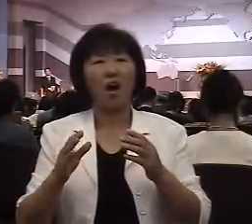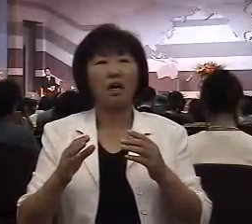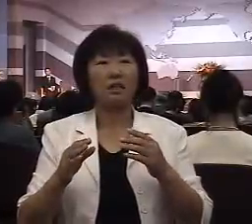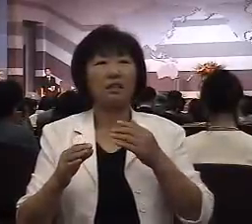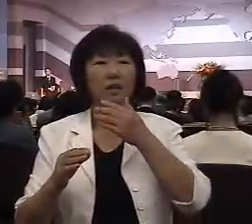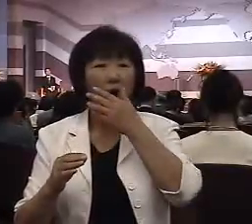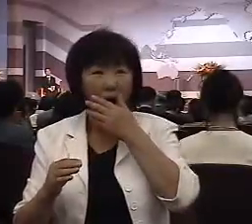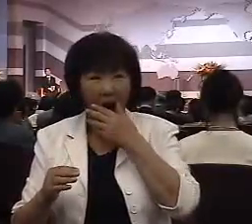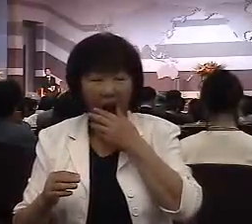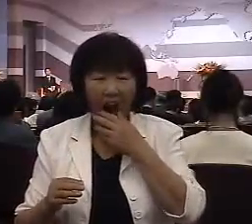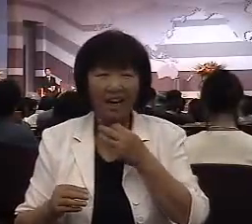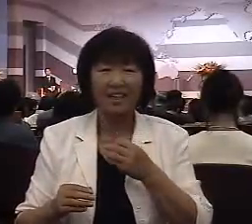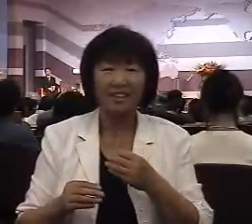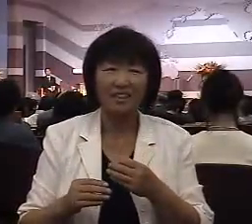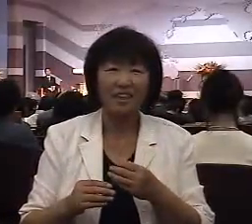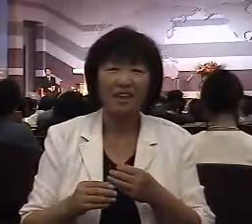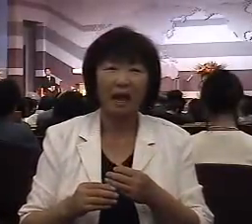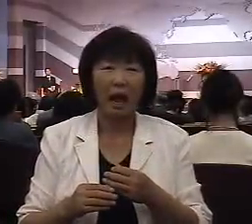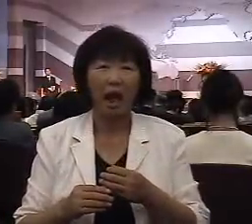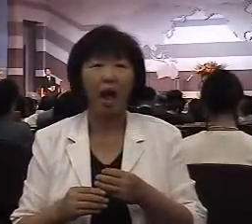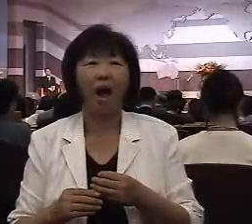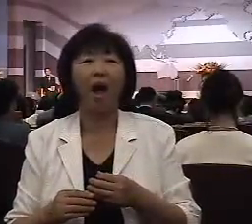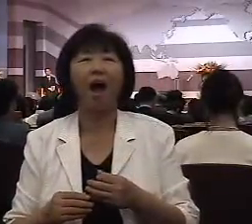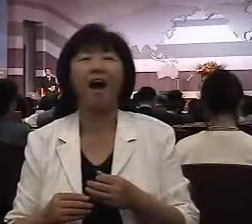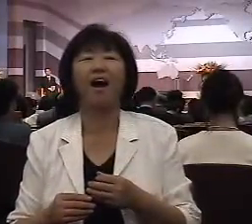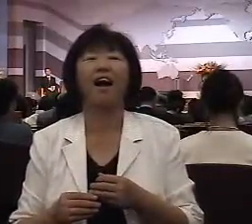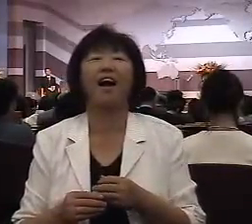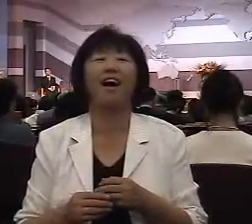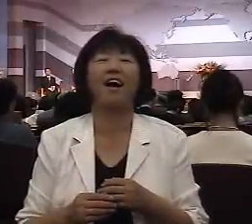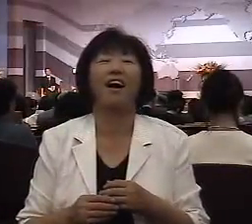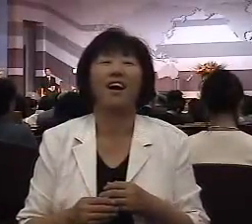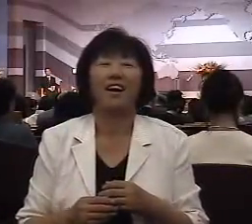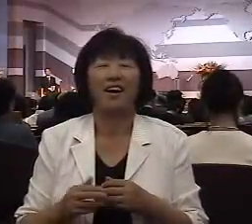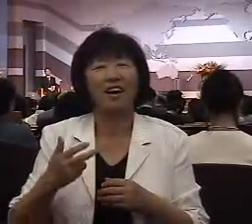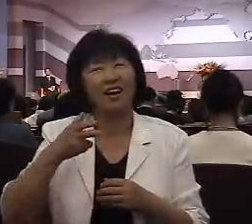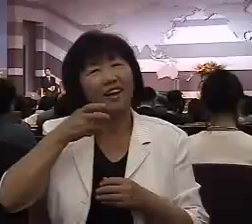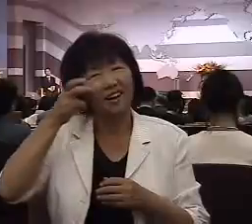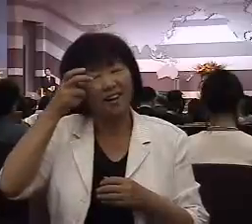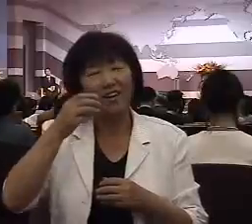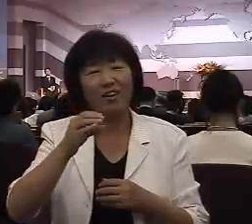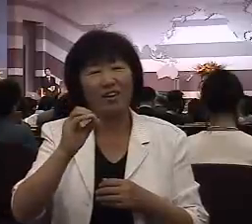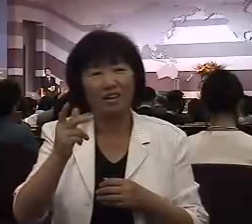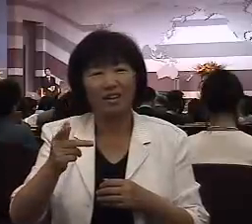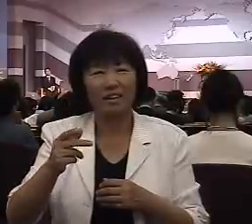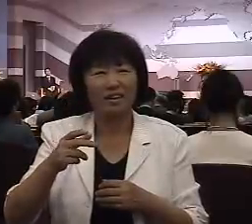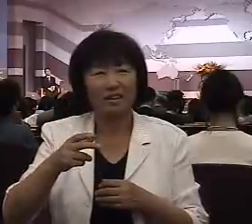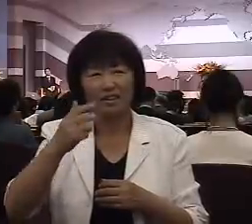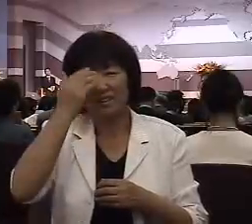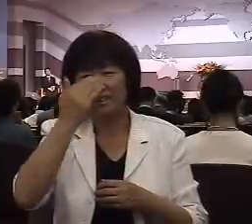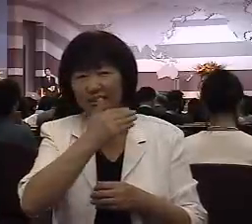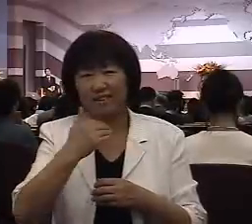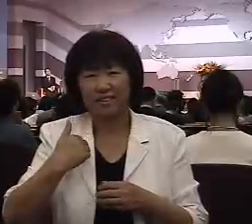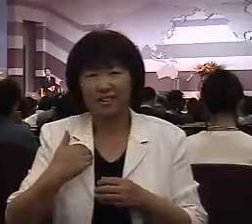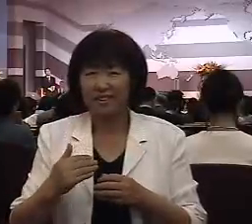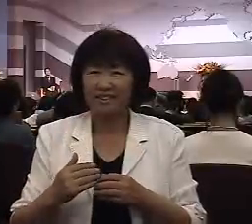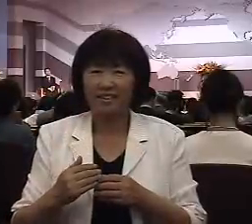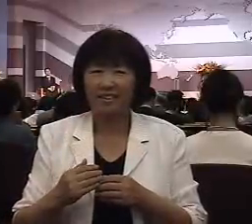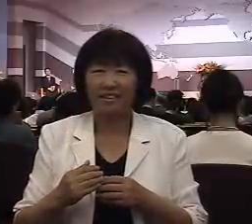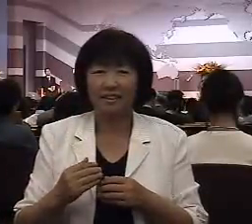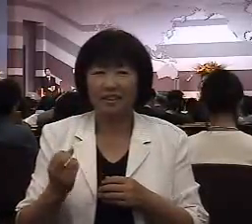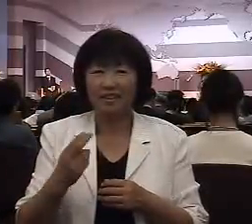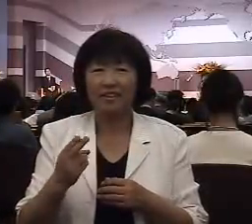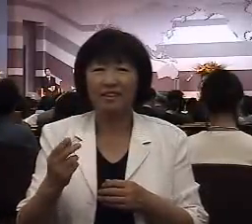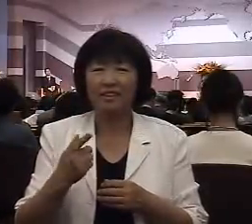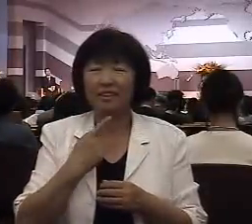위한 우리의 마음과 헌신을 드리는 주일입니다. 기억해 주시기를 부탁드립니다. 돌아오는 토요일 새벽 비전